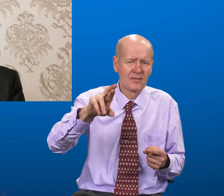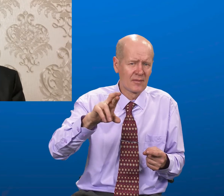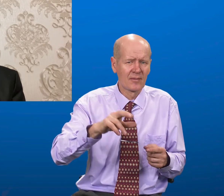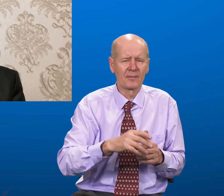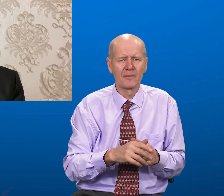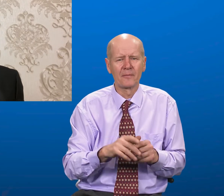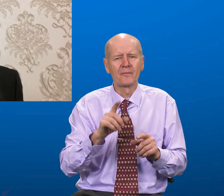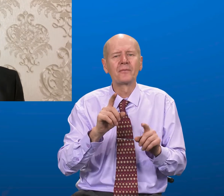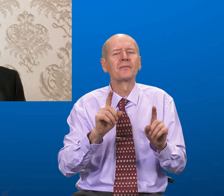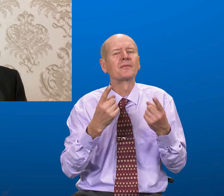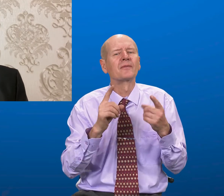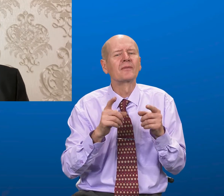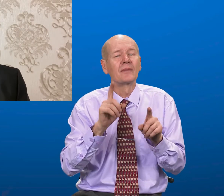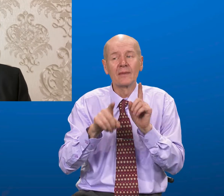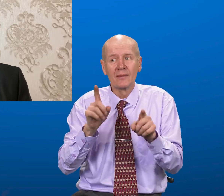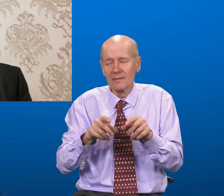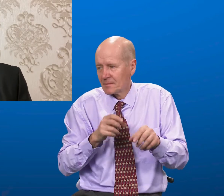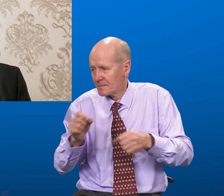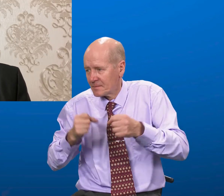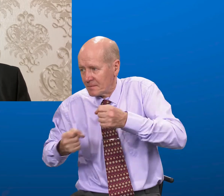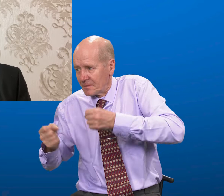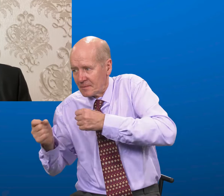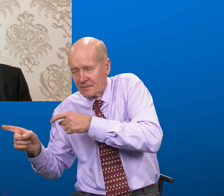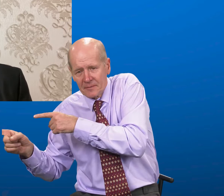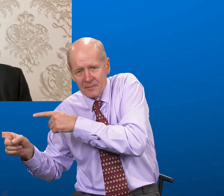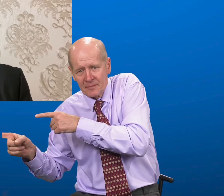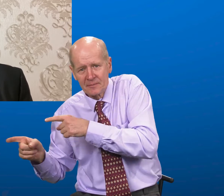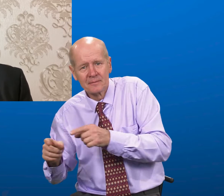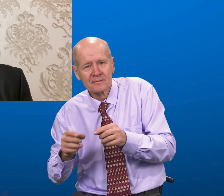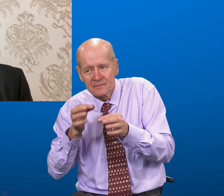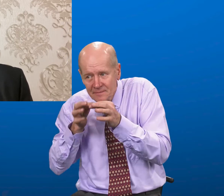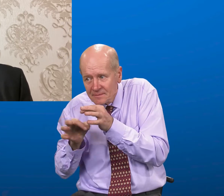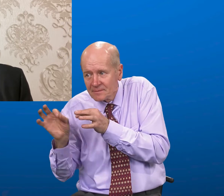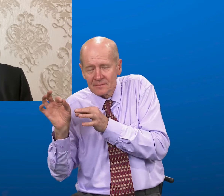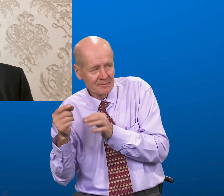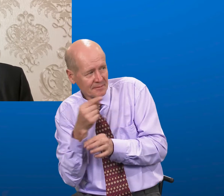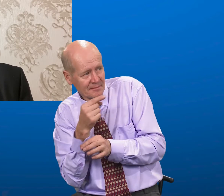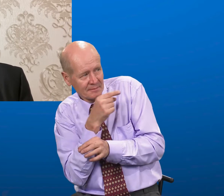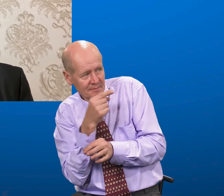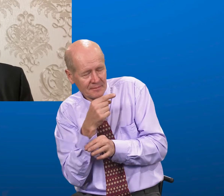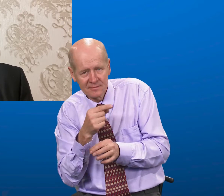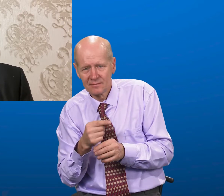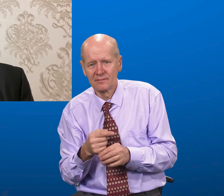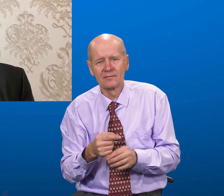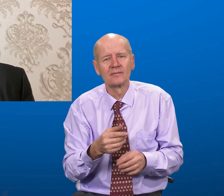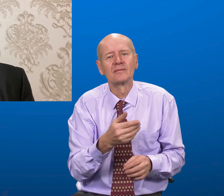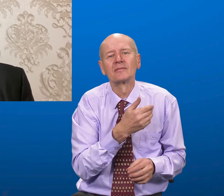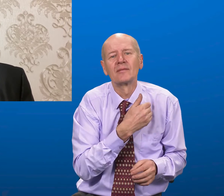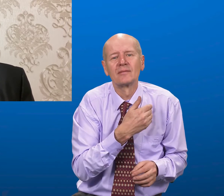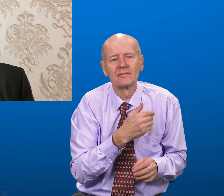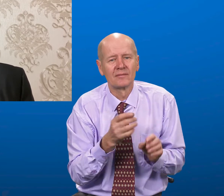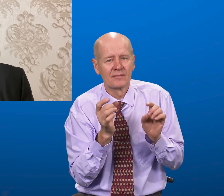только догадываться, почему некоторые пошли к фарисеям. Возможно, они